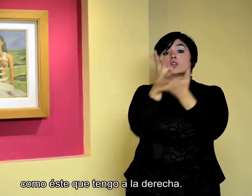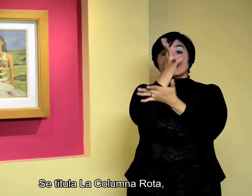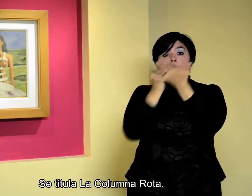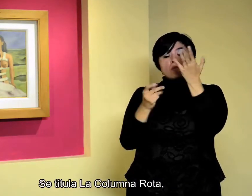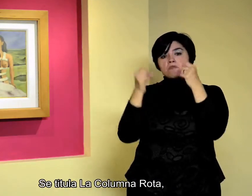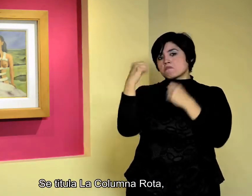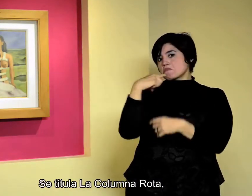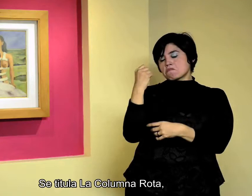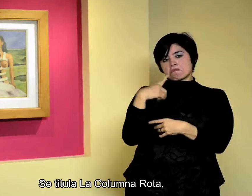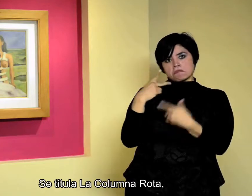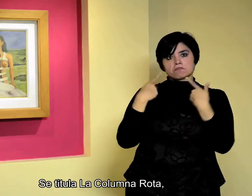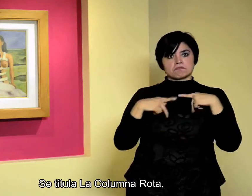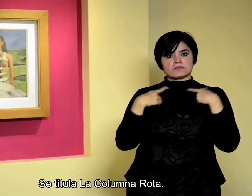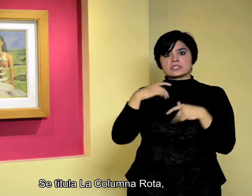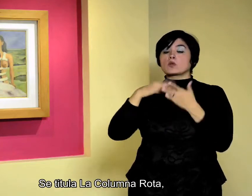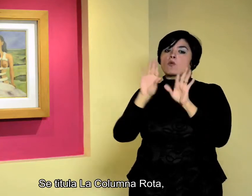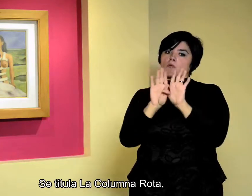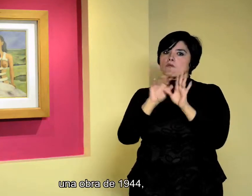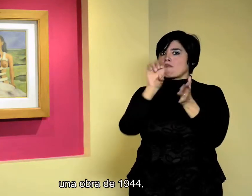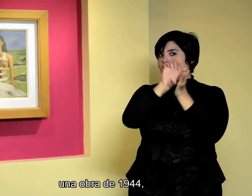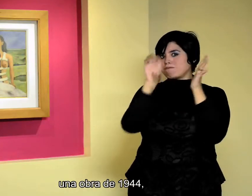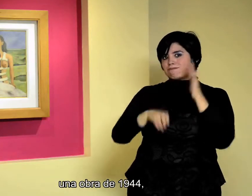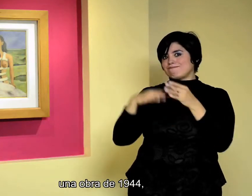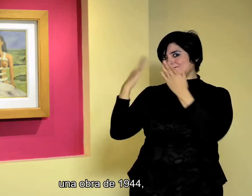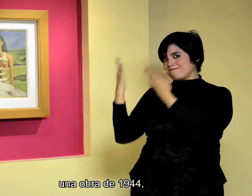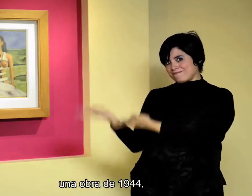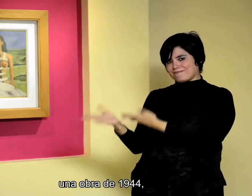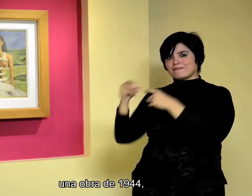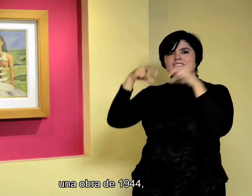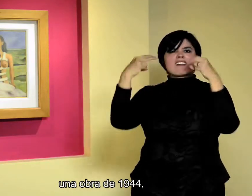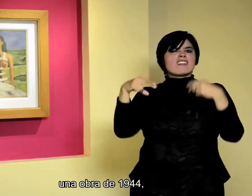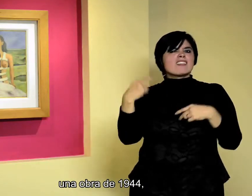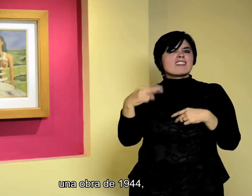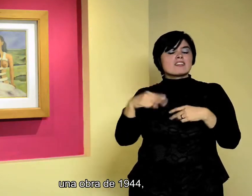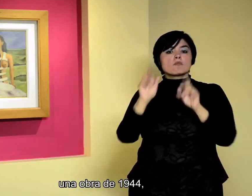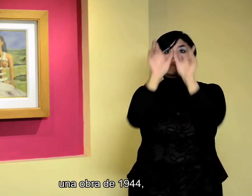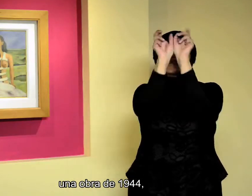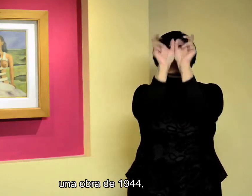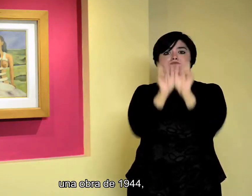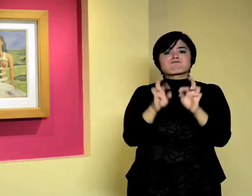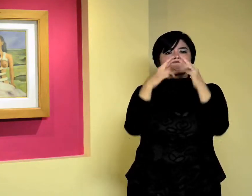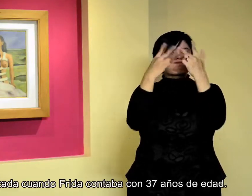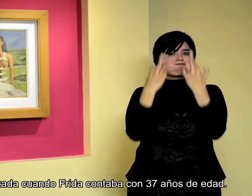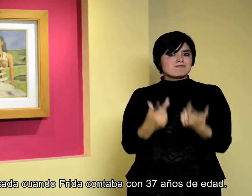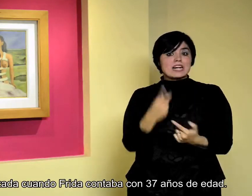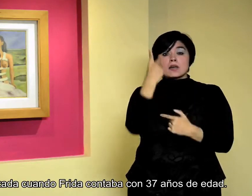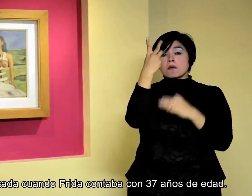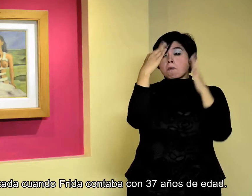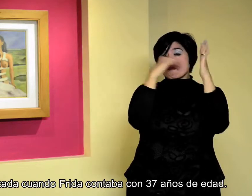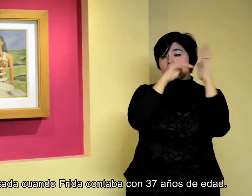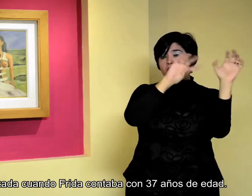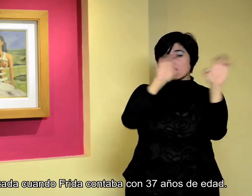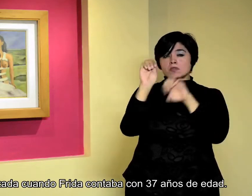Se titula La columna rota, una obra de 1944 realizada